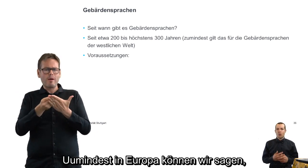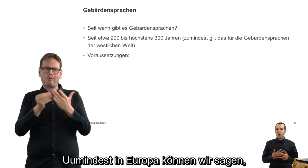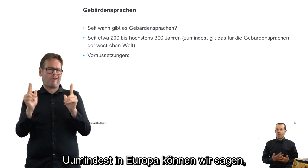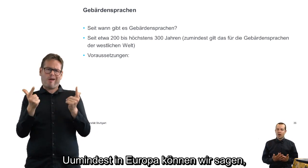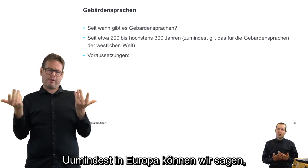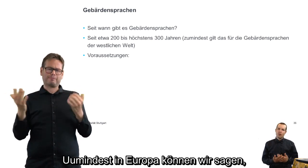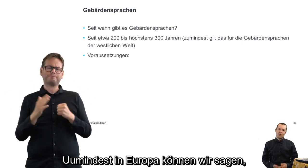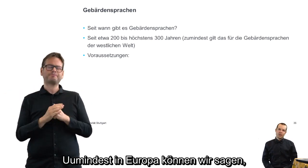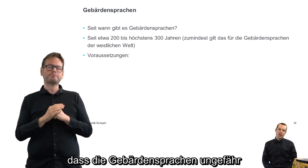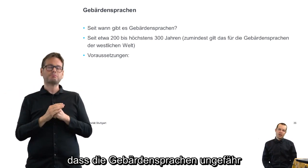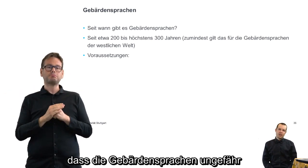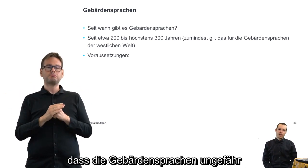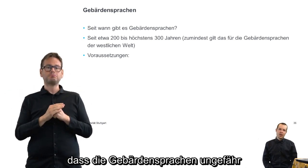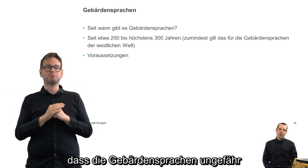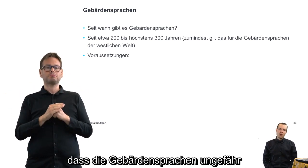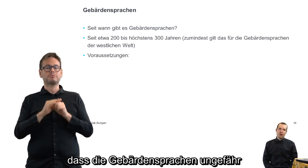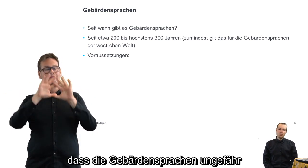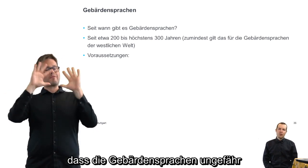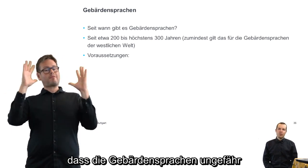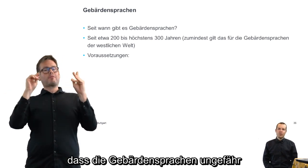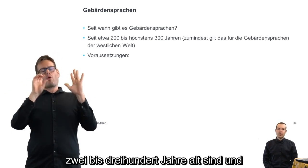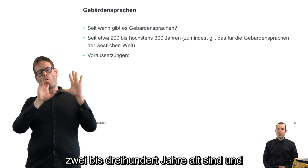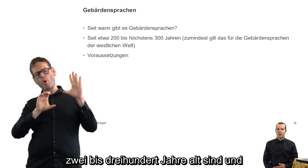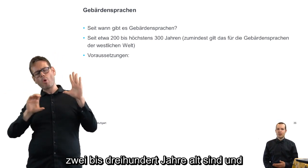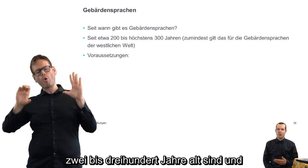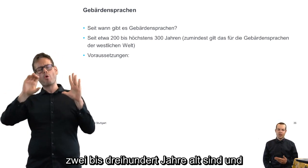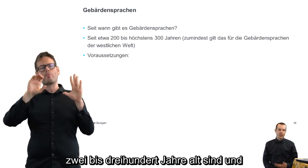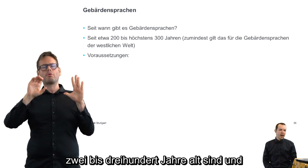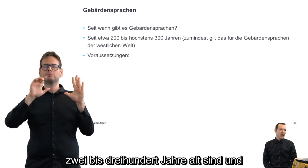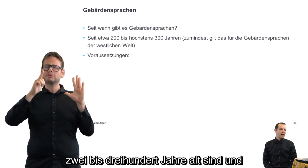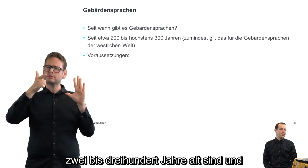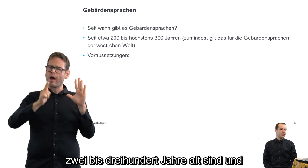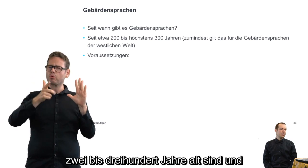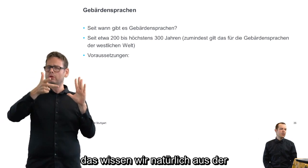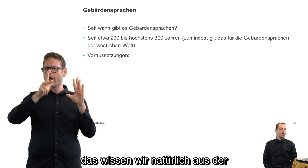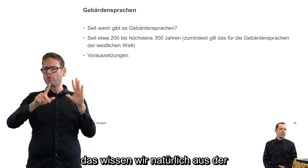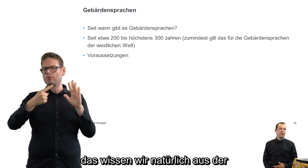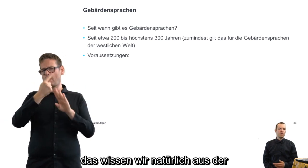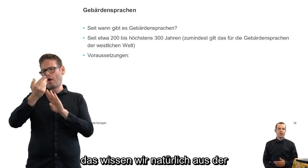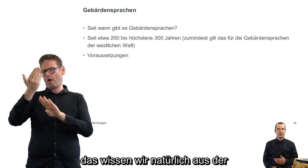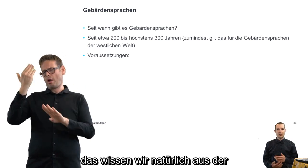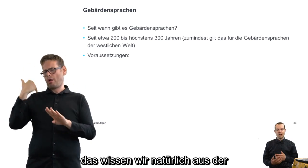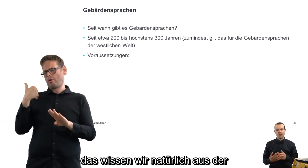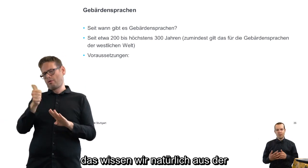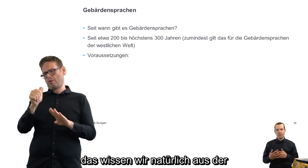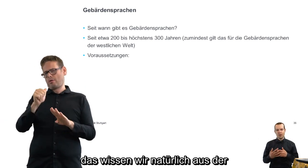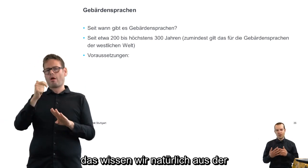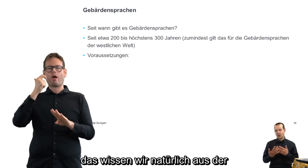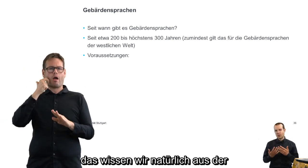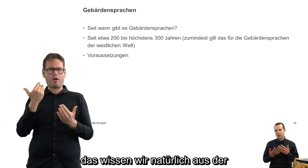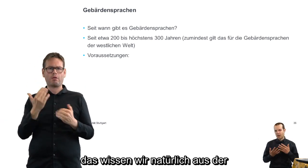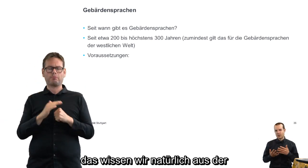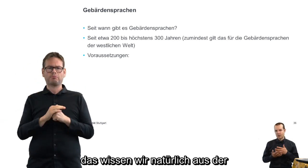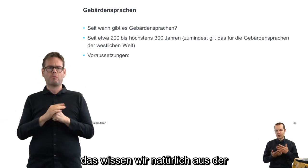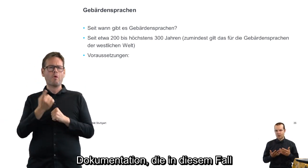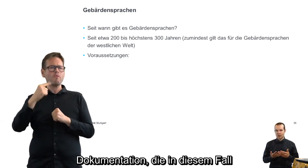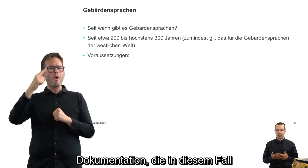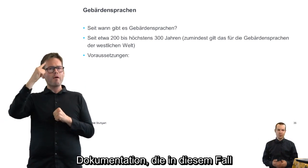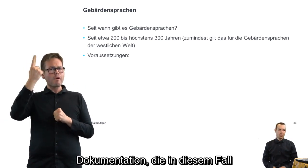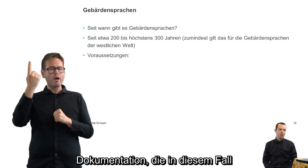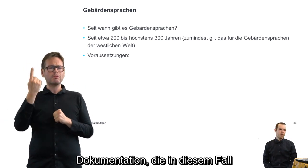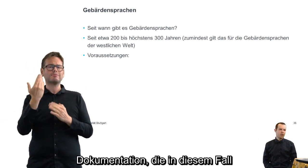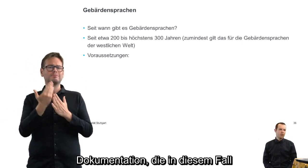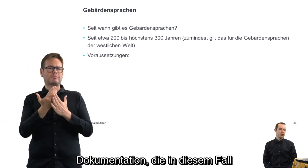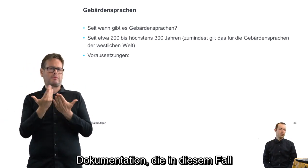Zumindest für Europa können wir sagen, dass die Gebärdensprachen ungefähr 200 bis 300 Jahre alt sind. Und das wissen wir natürlich erstens aus